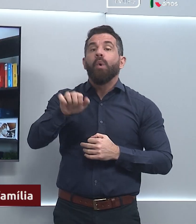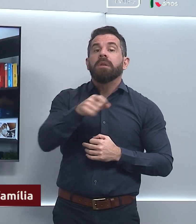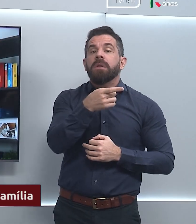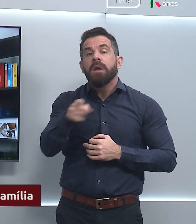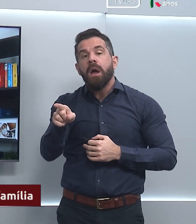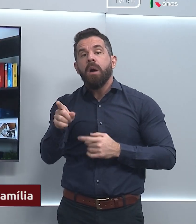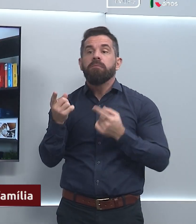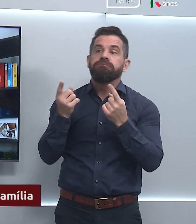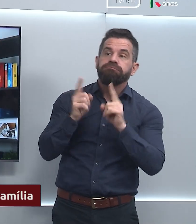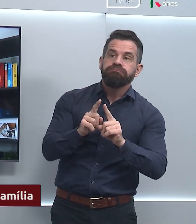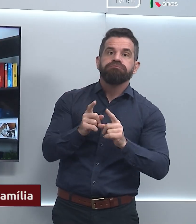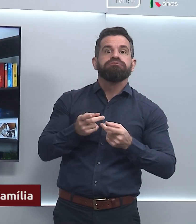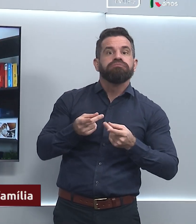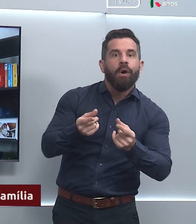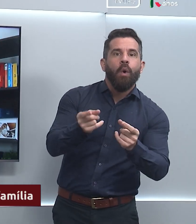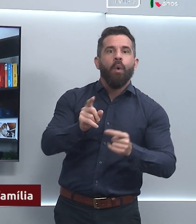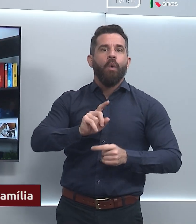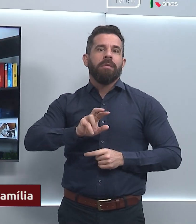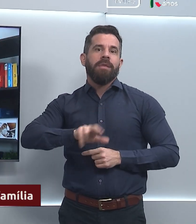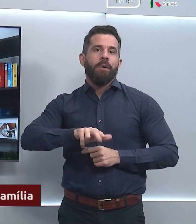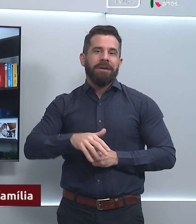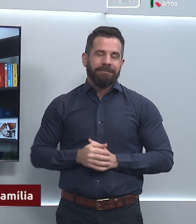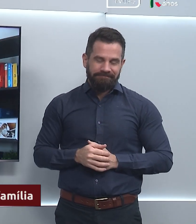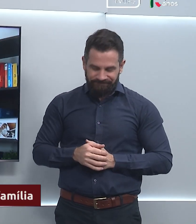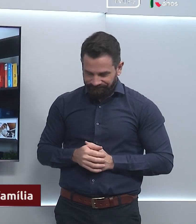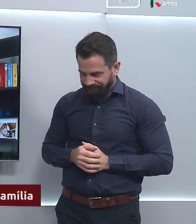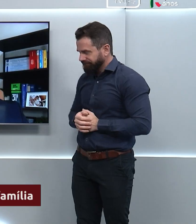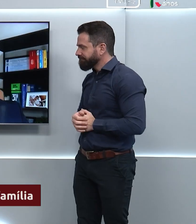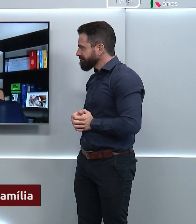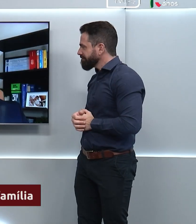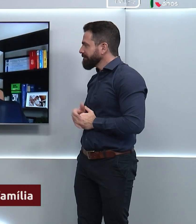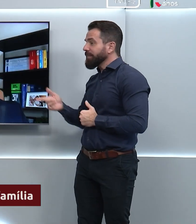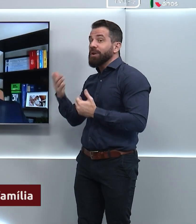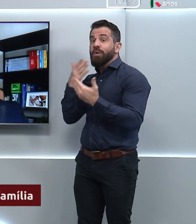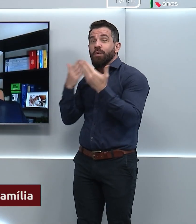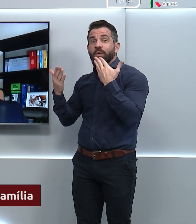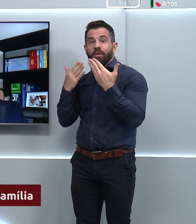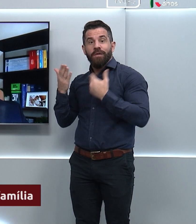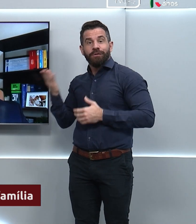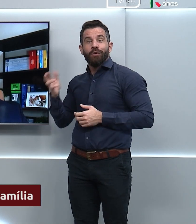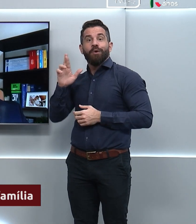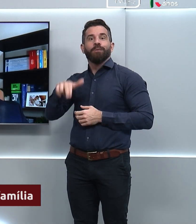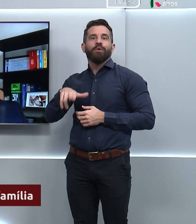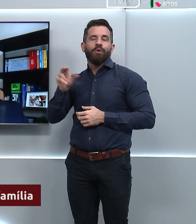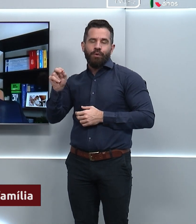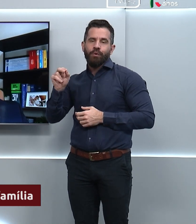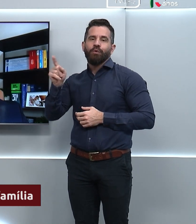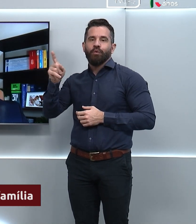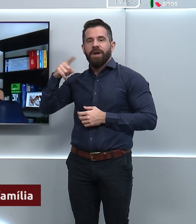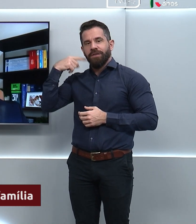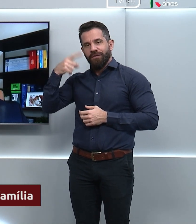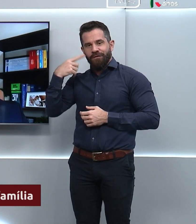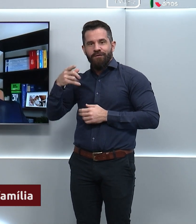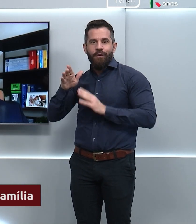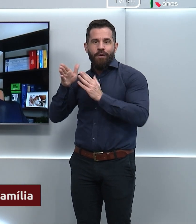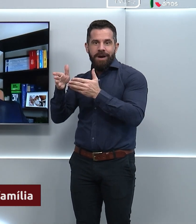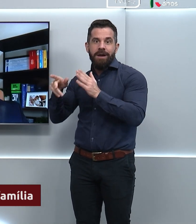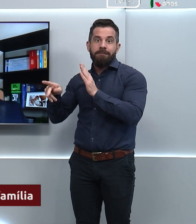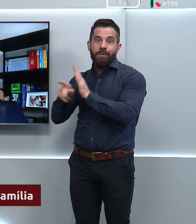estável. A gente conversou, então, com o advogado especialista em direito da família, o Bruno Naide. Muito obrigada pela sua